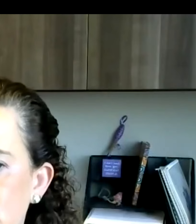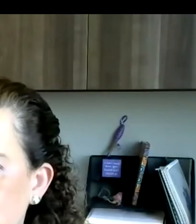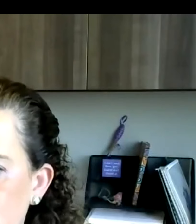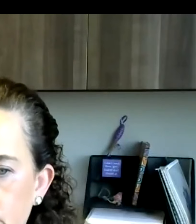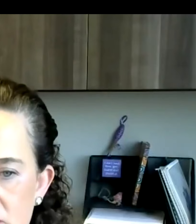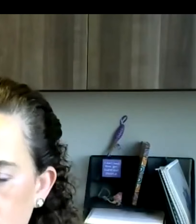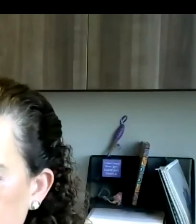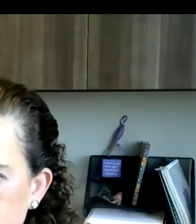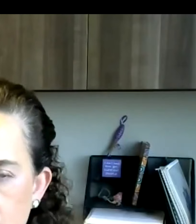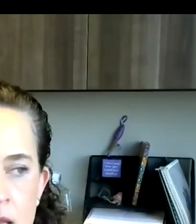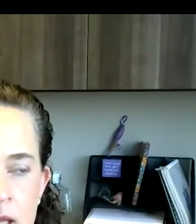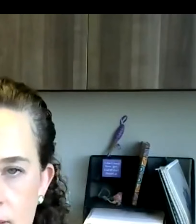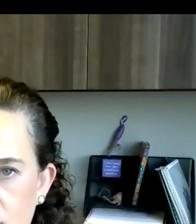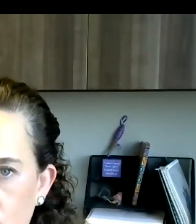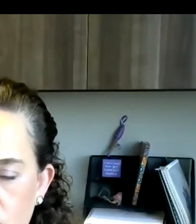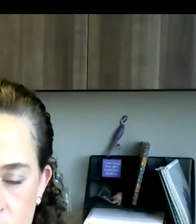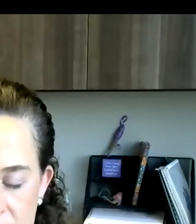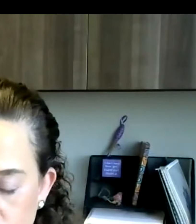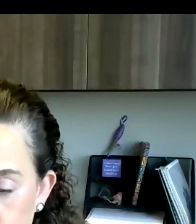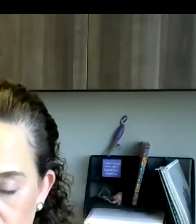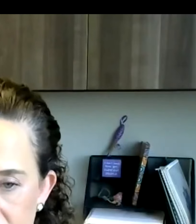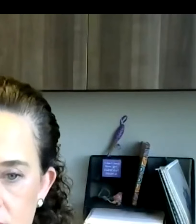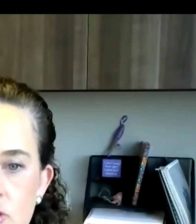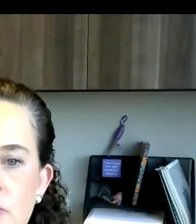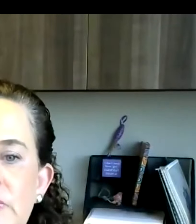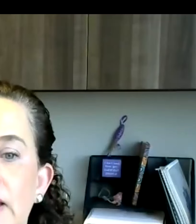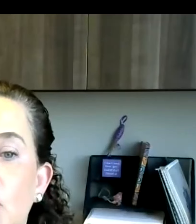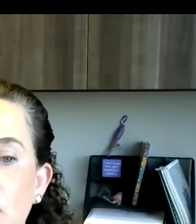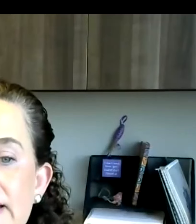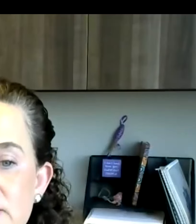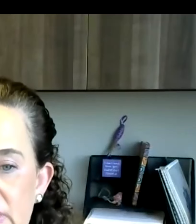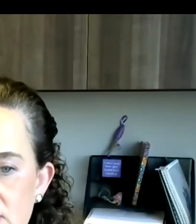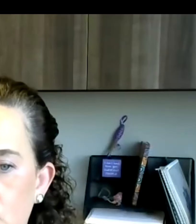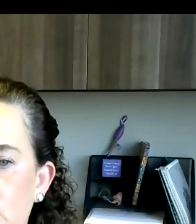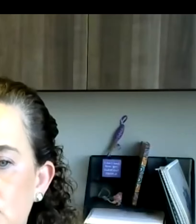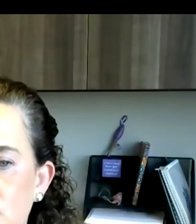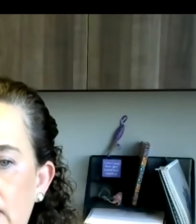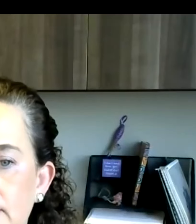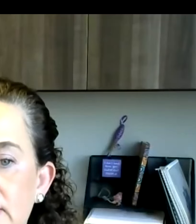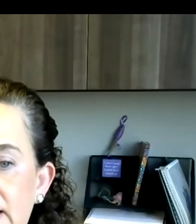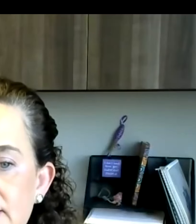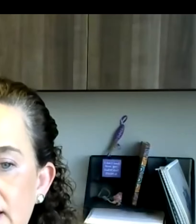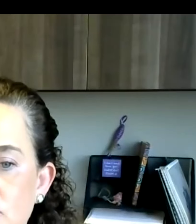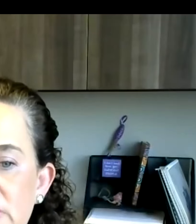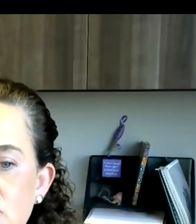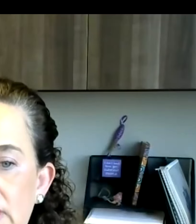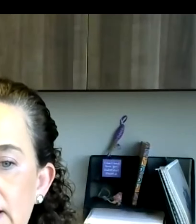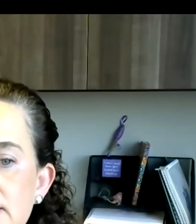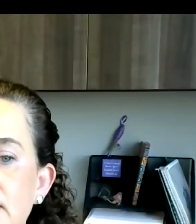cuando los datos son personales, como datos muy básicos, o expreso cuando sean